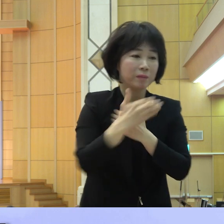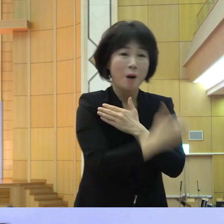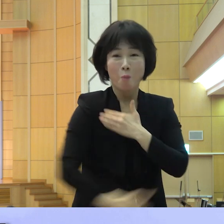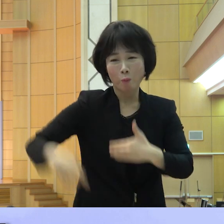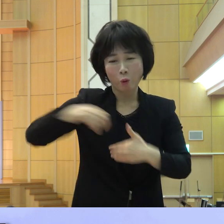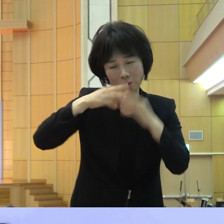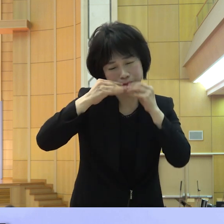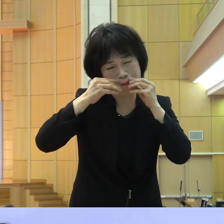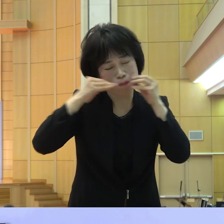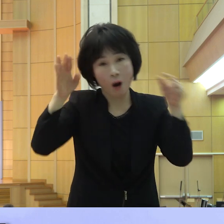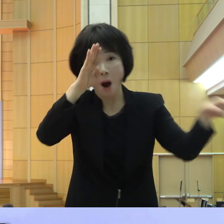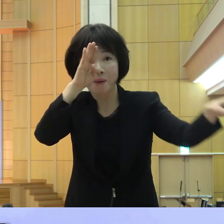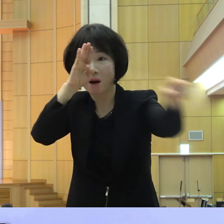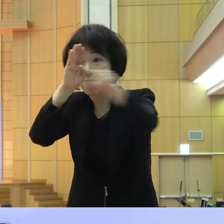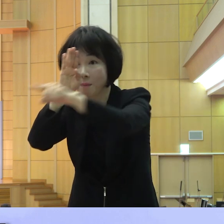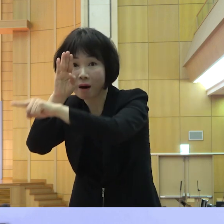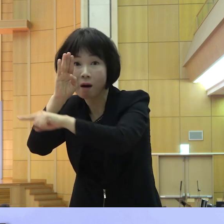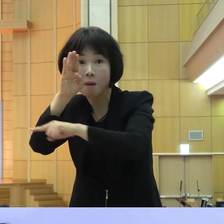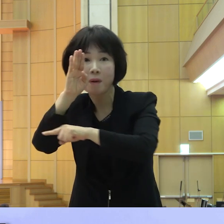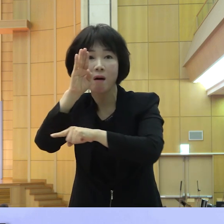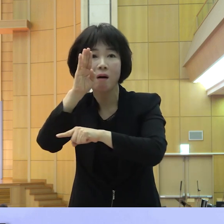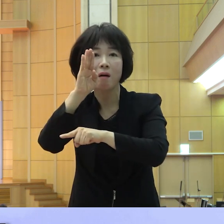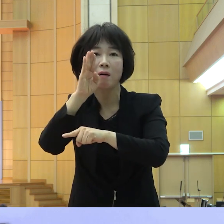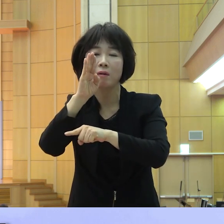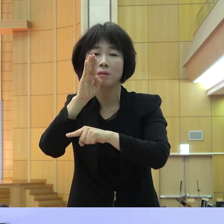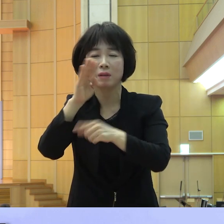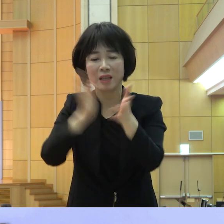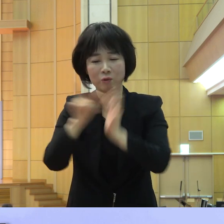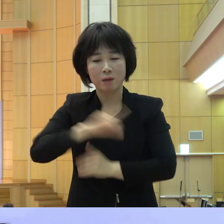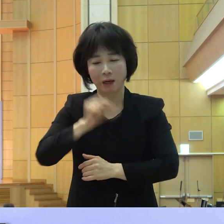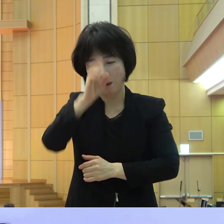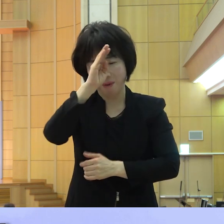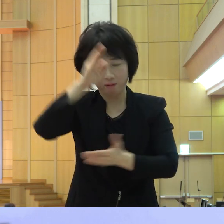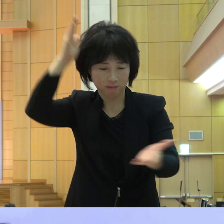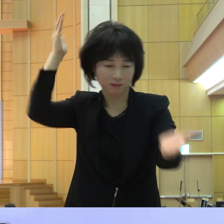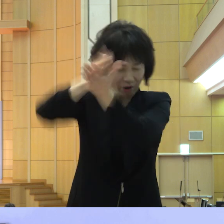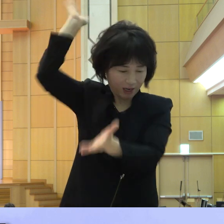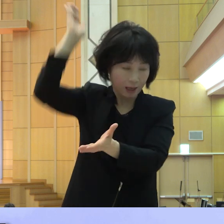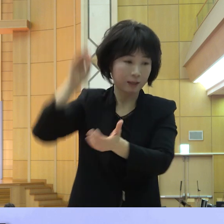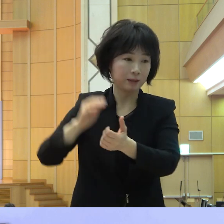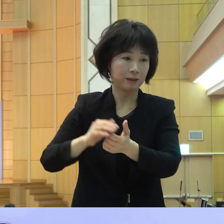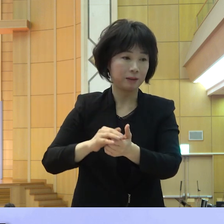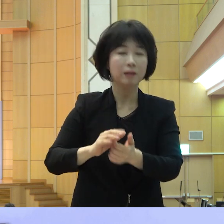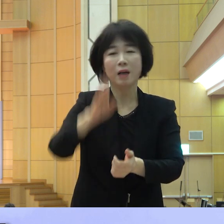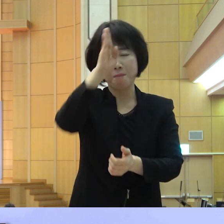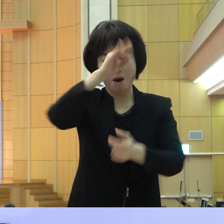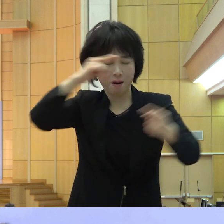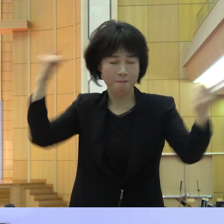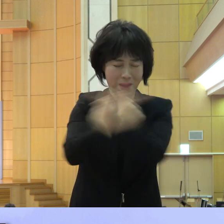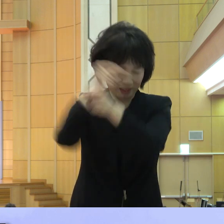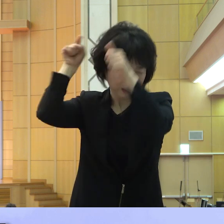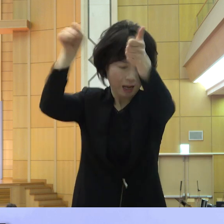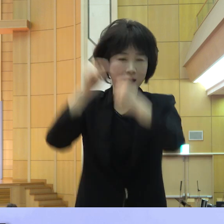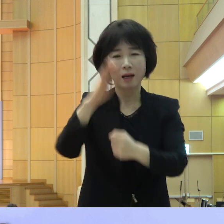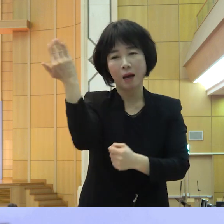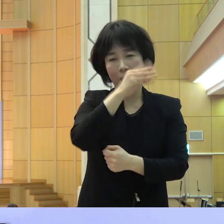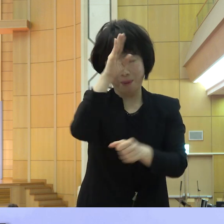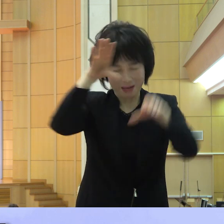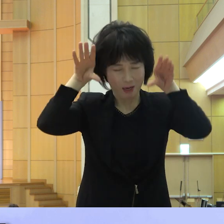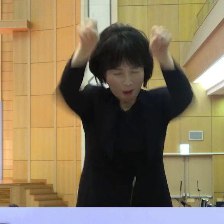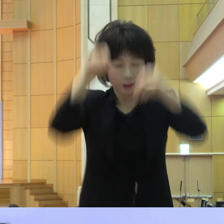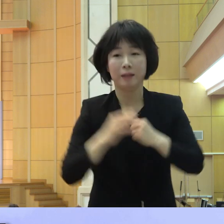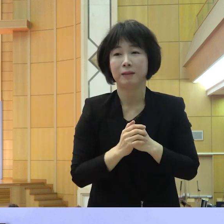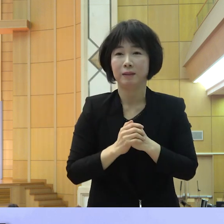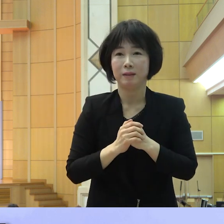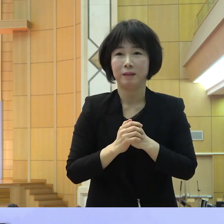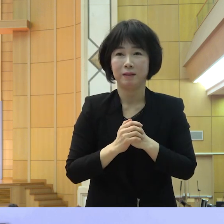모든 육체에 붙어있는 병들은 큰 병이든 작은 병이든 예수님으로 떠나가라. 치료되어라. 깨끗이